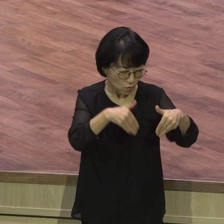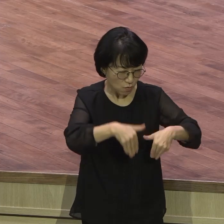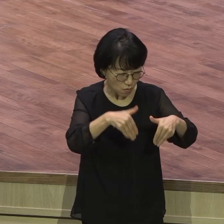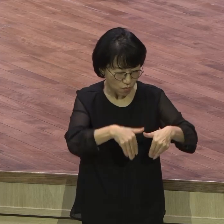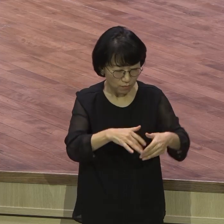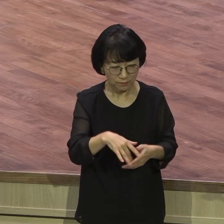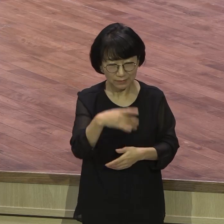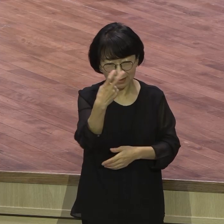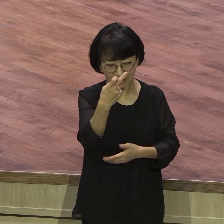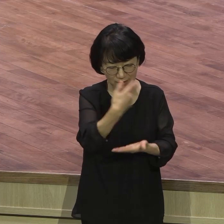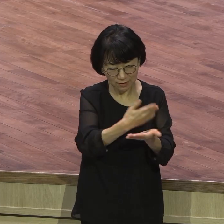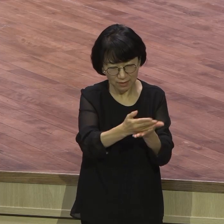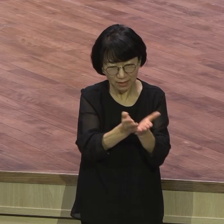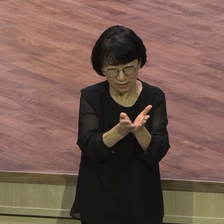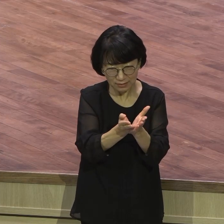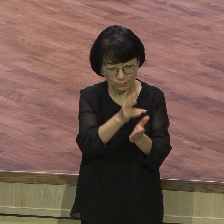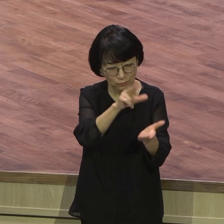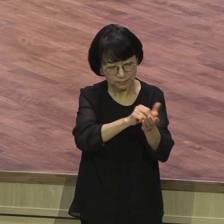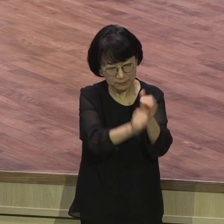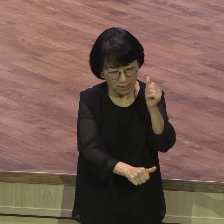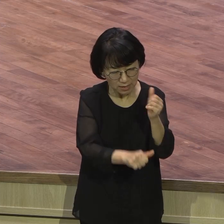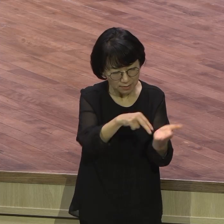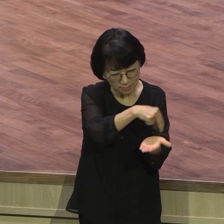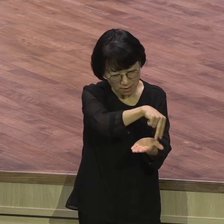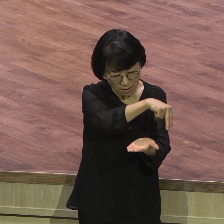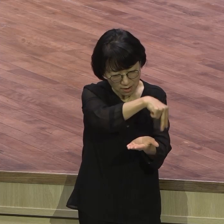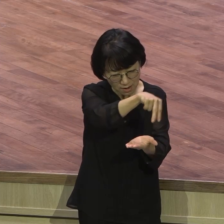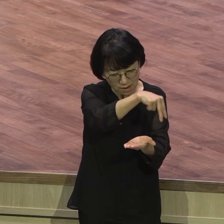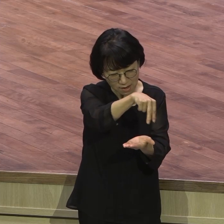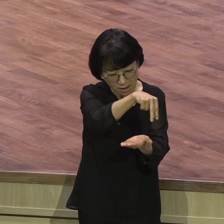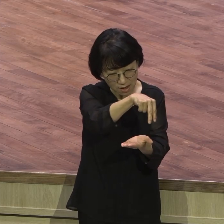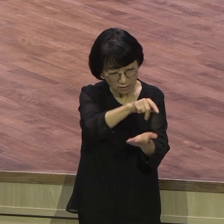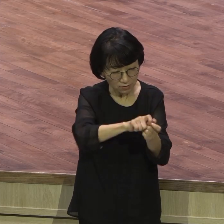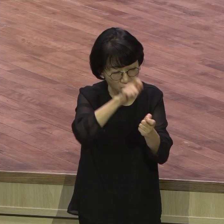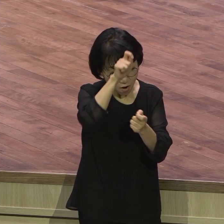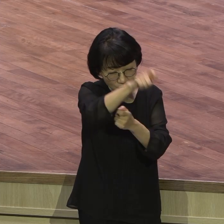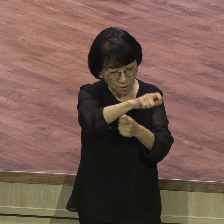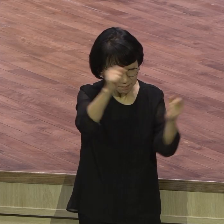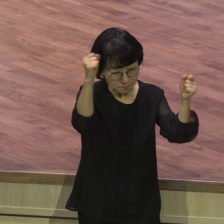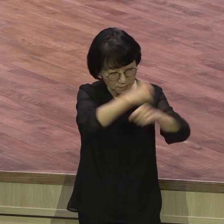하나님 떠나서. 그래서 우리 방황하고 살다가 인간의 영원한 멸망길로.